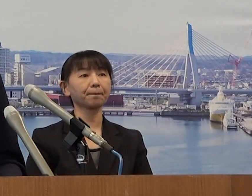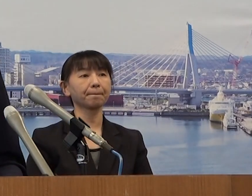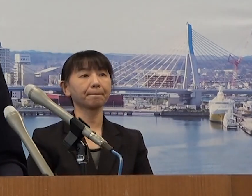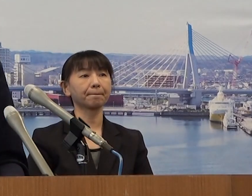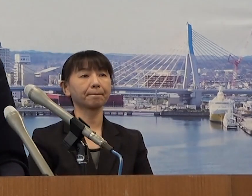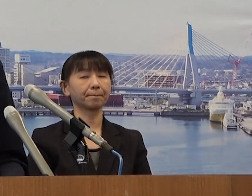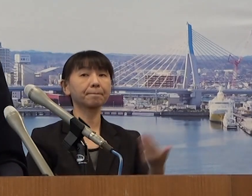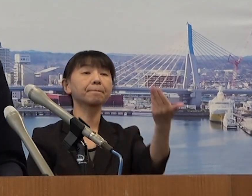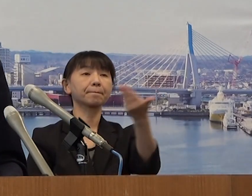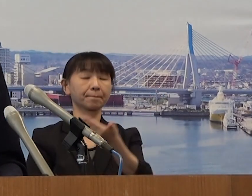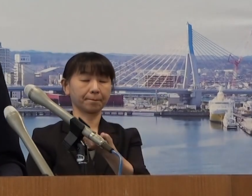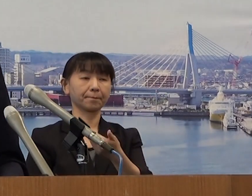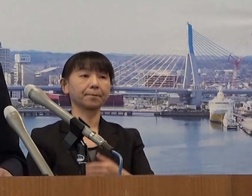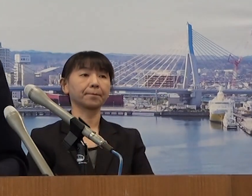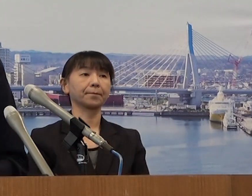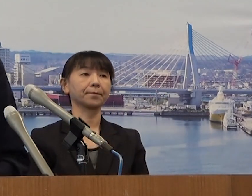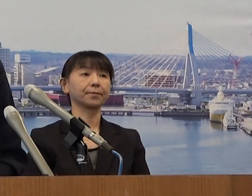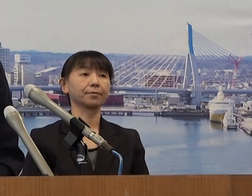それとですね、